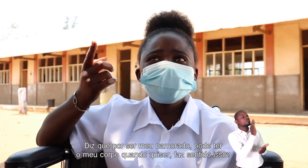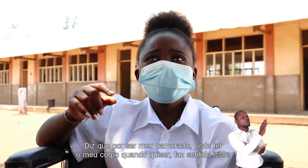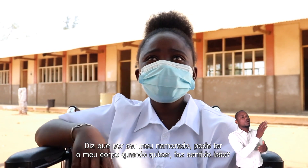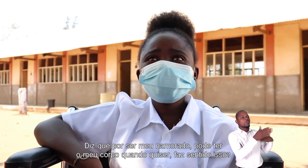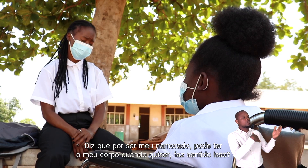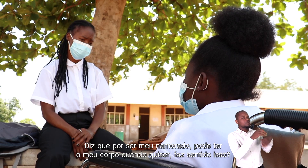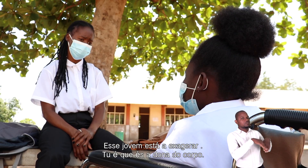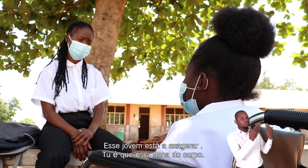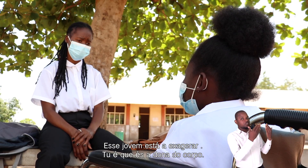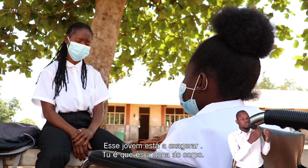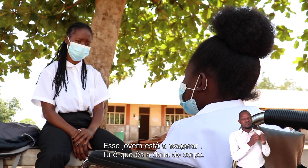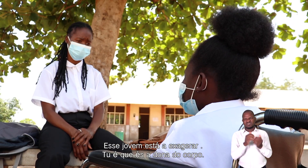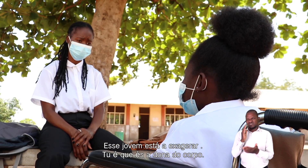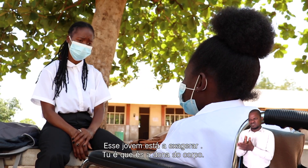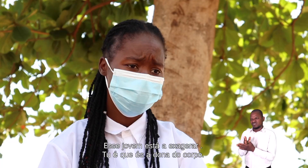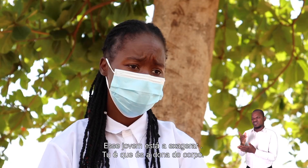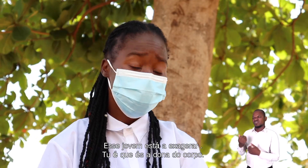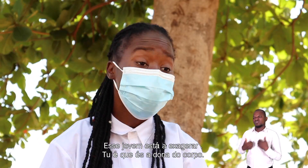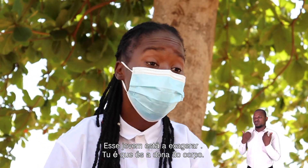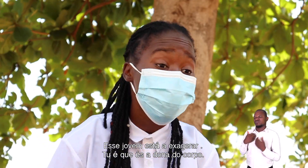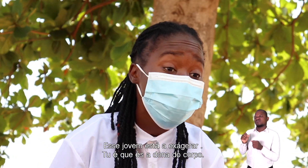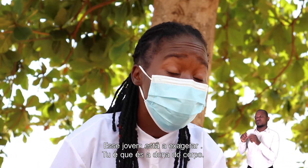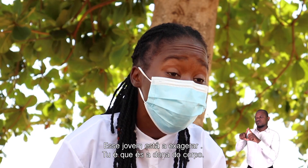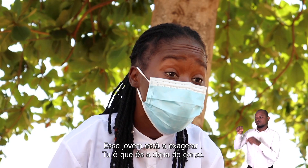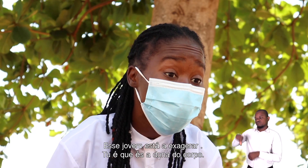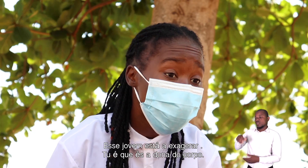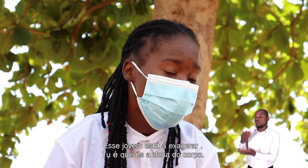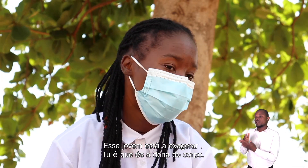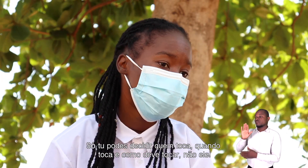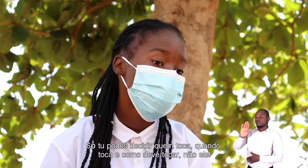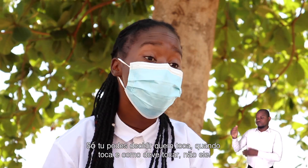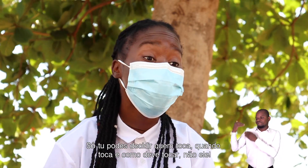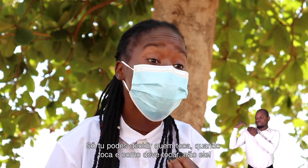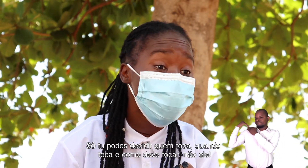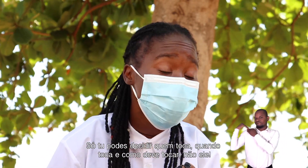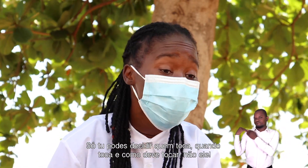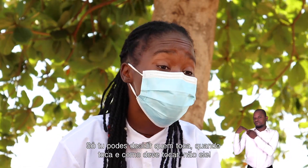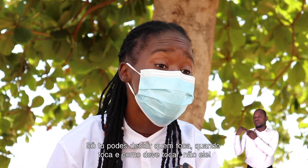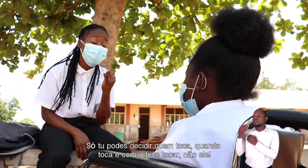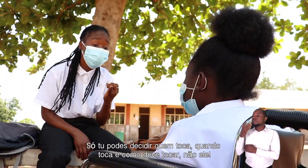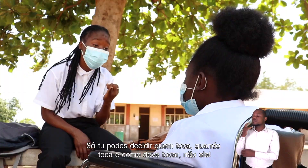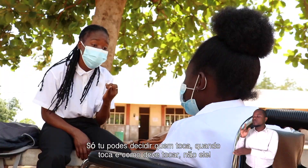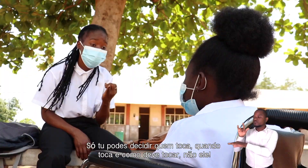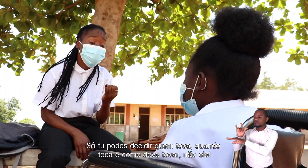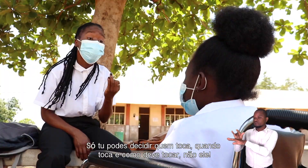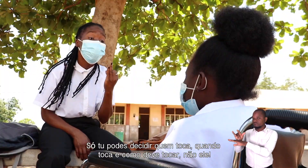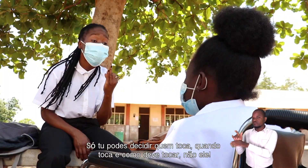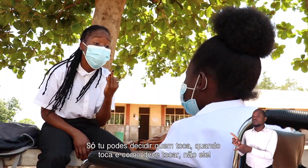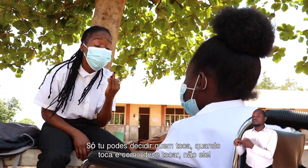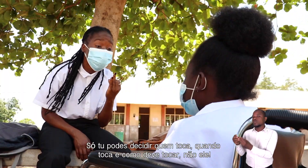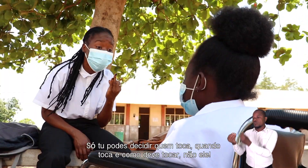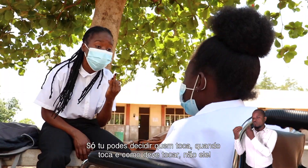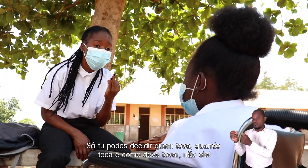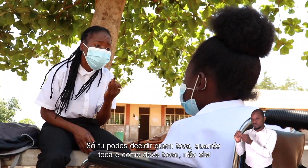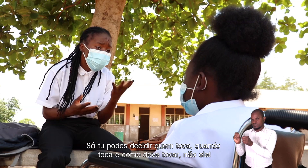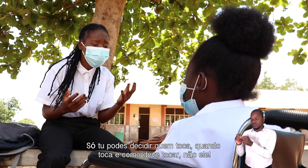faz sentido isso? Esse jovem está a exagerar. Tu é que és a dona do teu corpo. Só tu podes decidir quem toca,